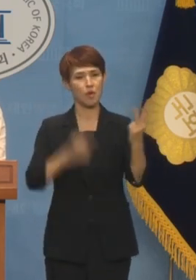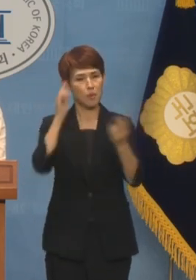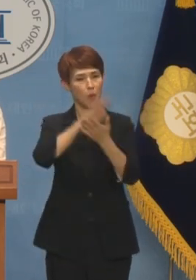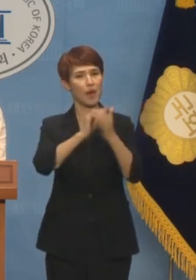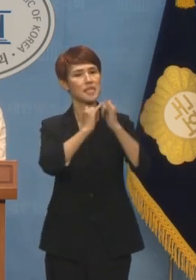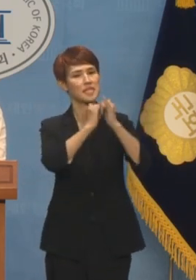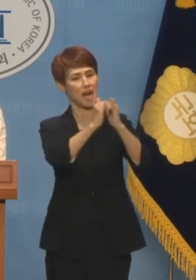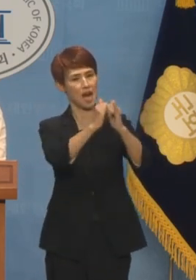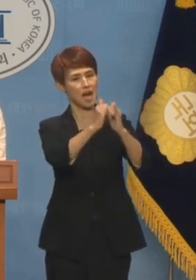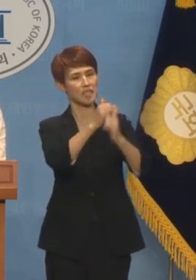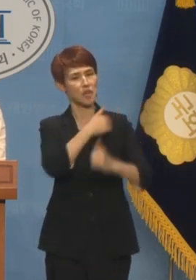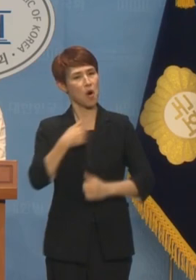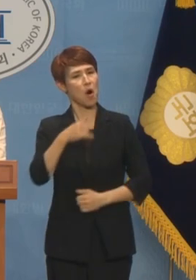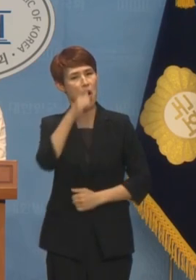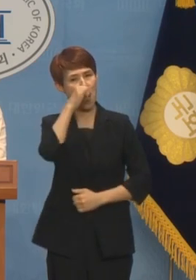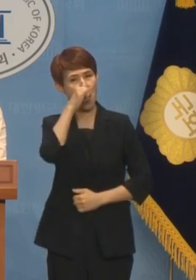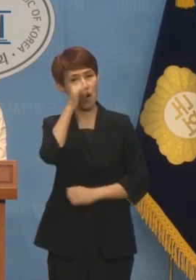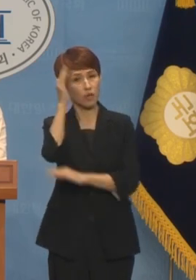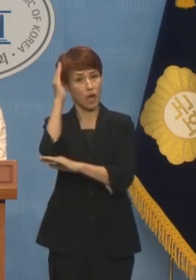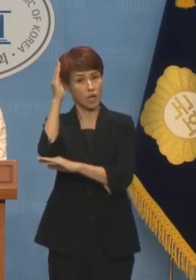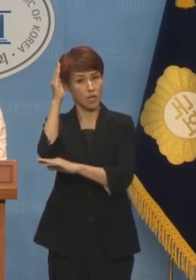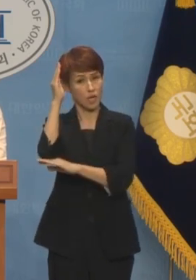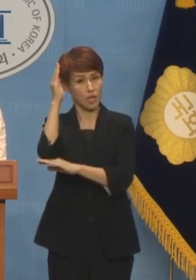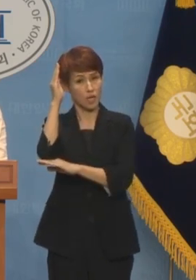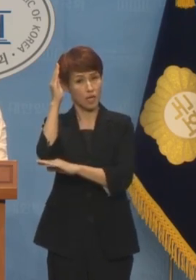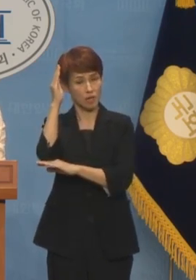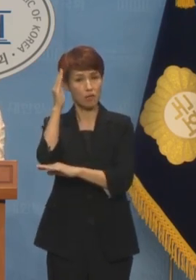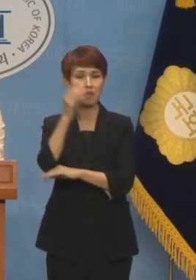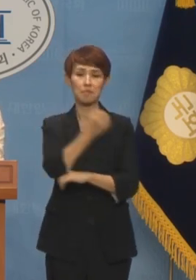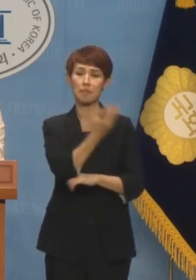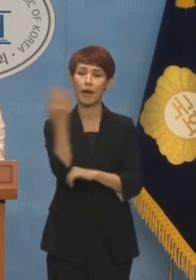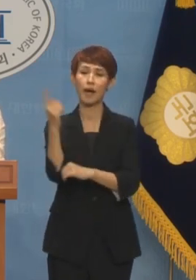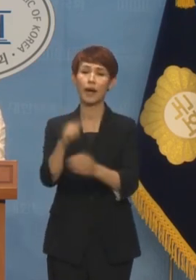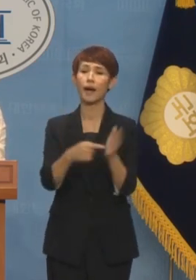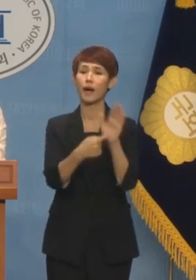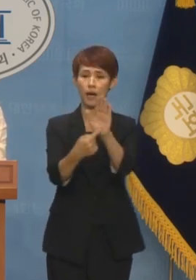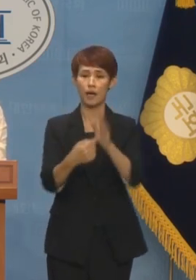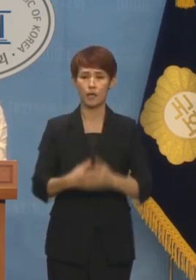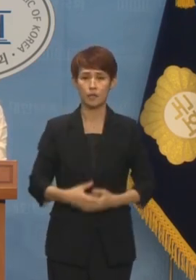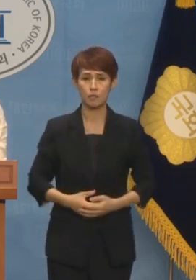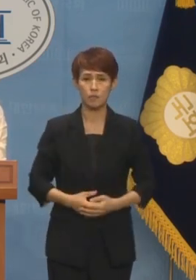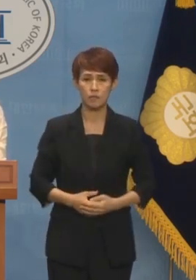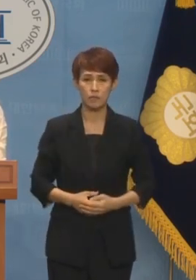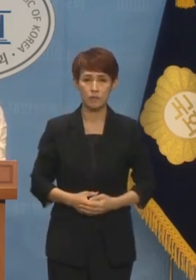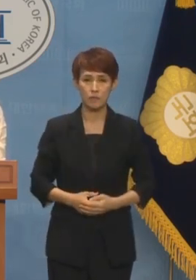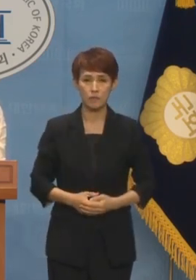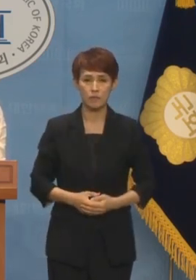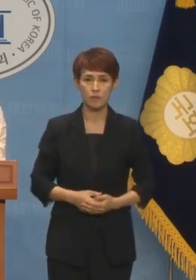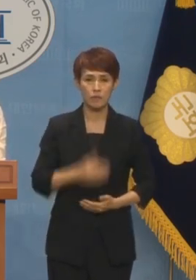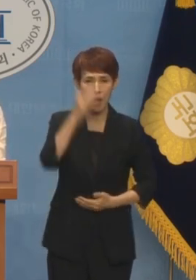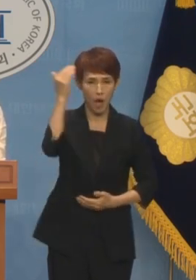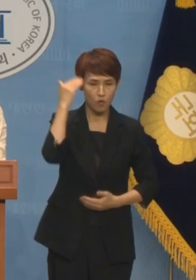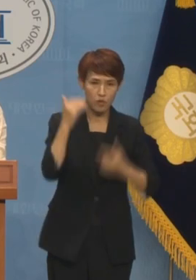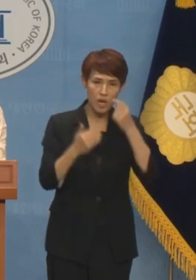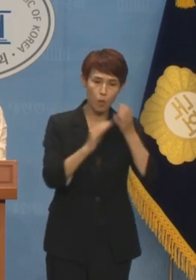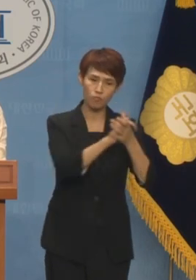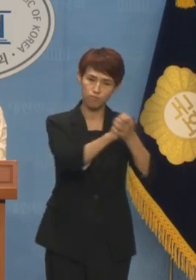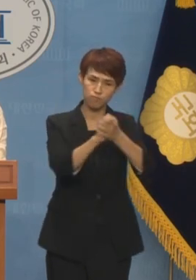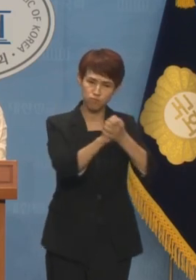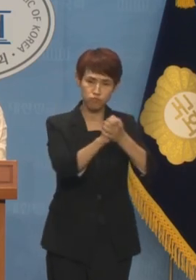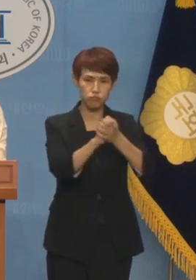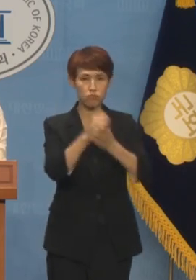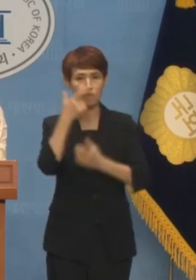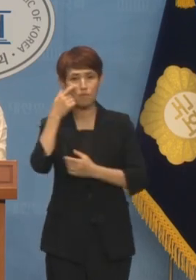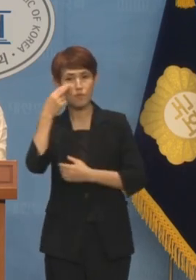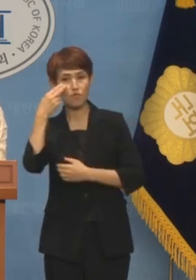평화상을 받을 자격이 있다고 말한 내용을 언론에 공개했다고 합니다. 한일 관계 정상화를 바랐던